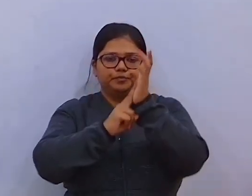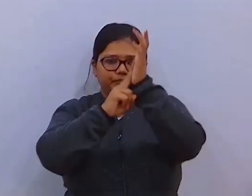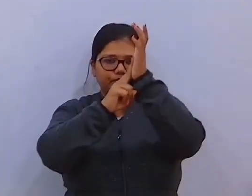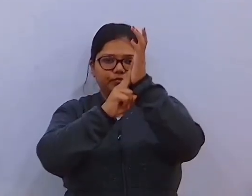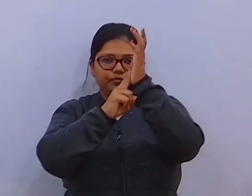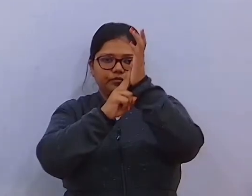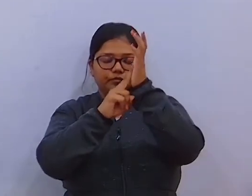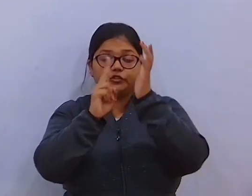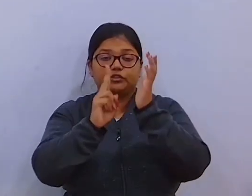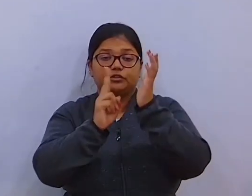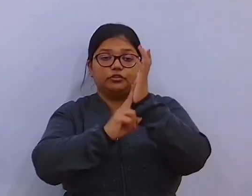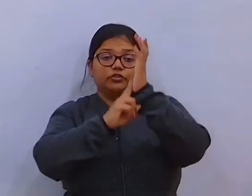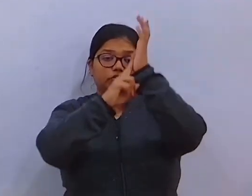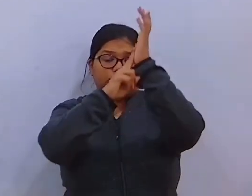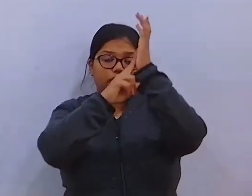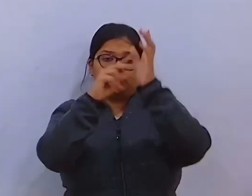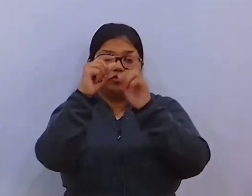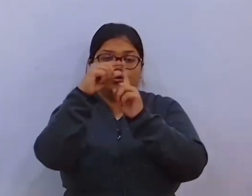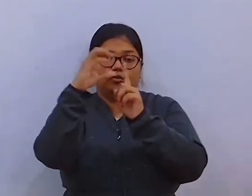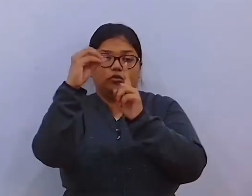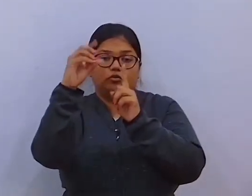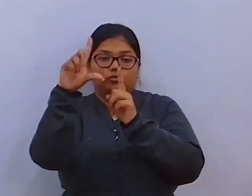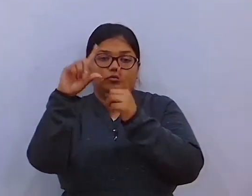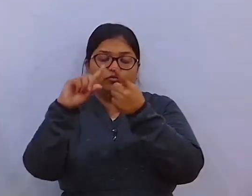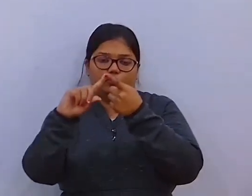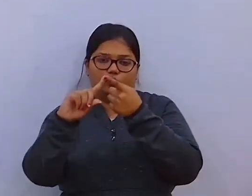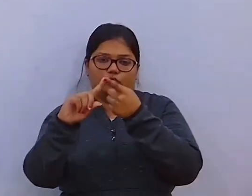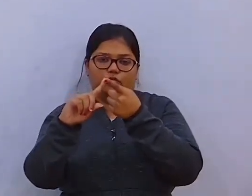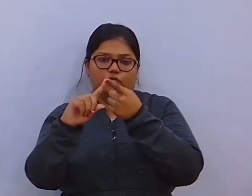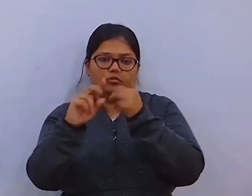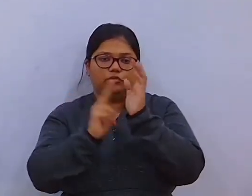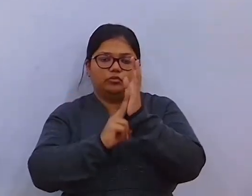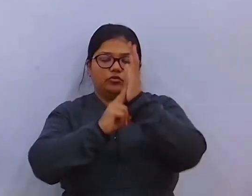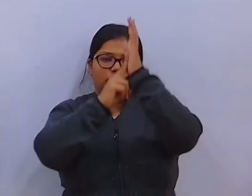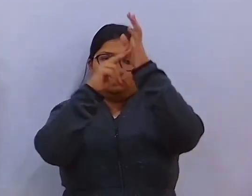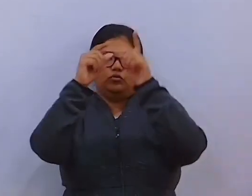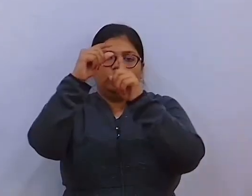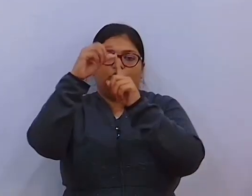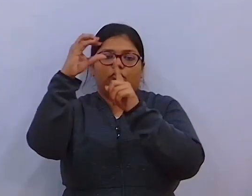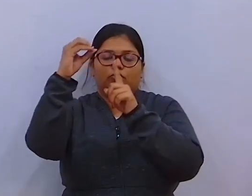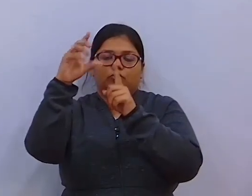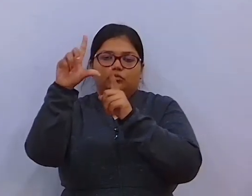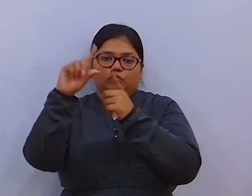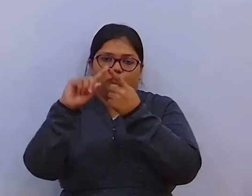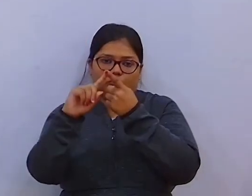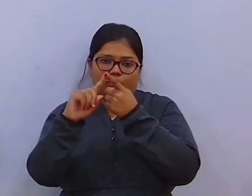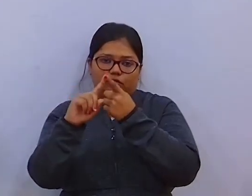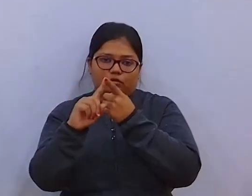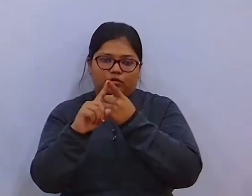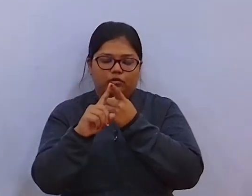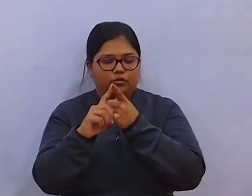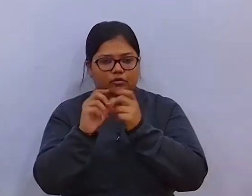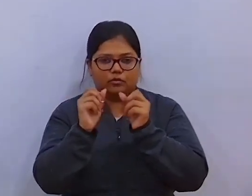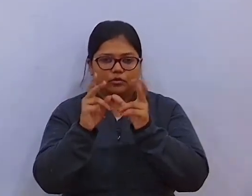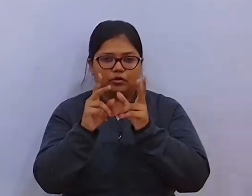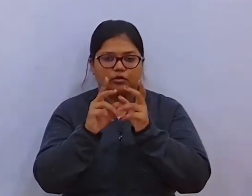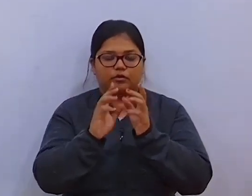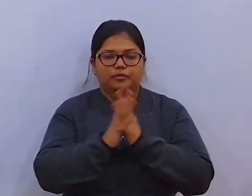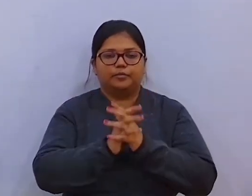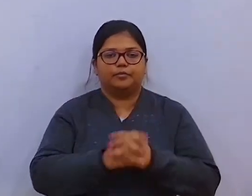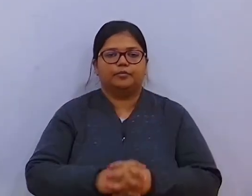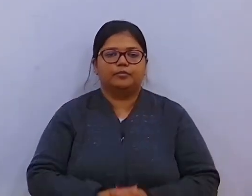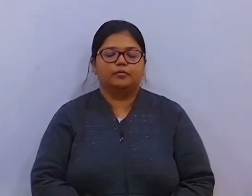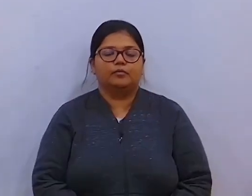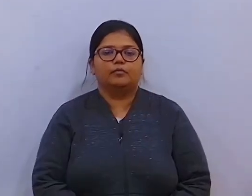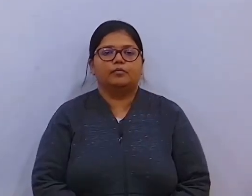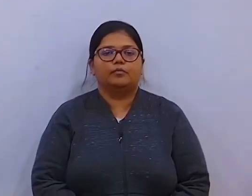आएगा आपका, उत्तरी ध्रुव। मतलब एक ग्लोब है, एक बॉल है, उसके सबसे ऊपर मिड पॉइंट को क्या